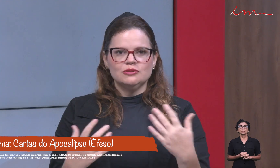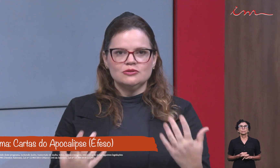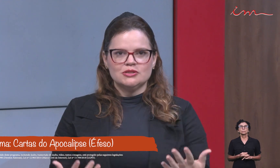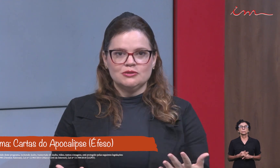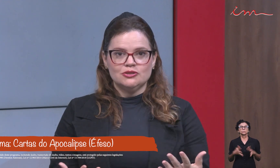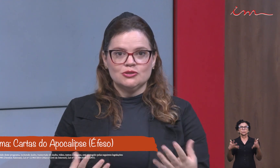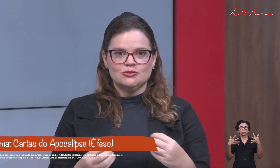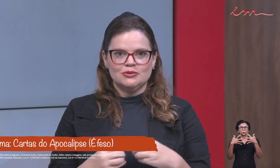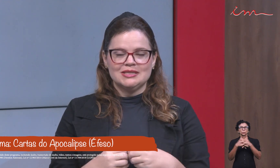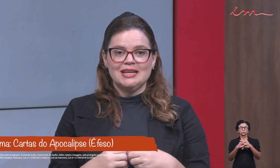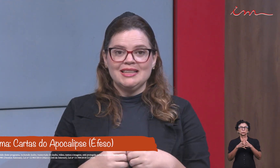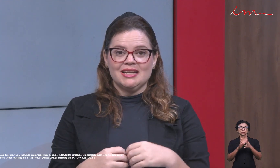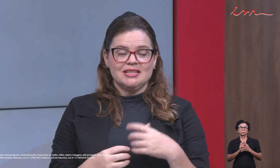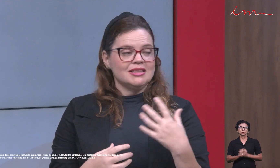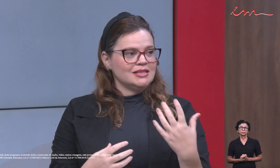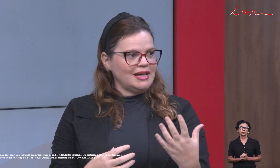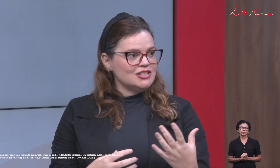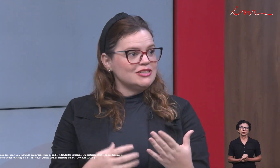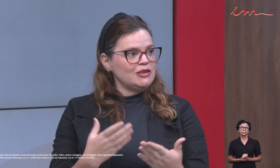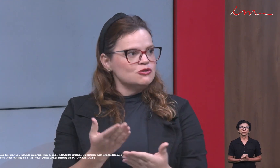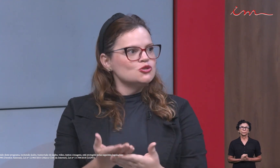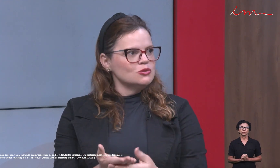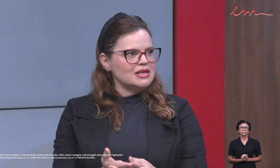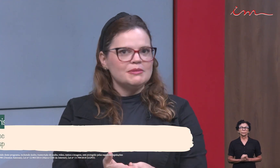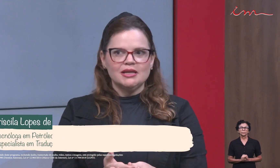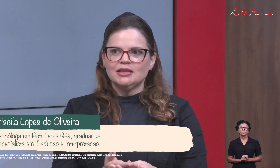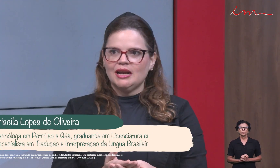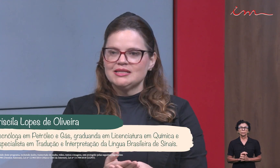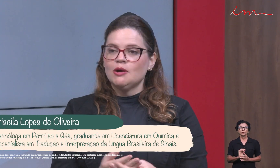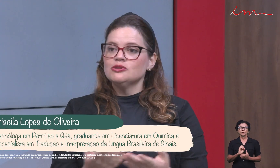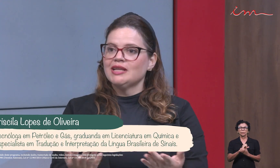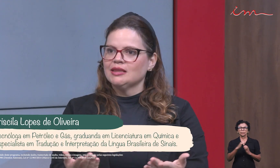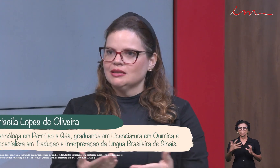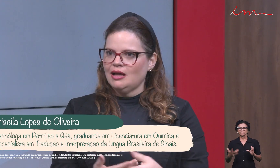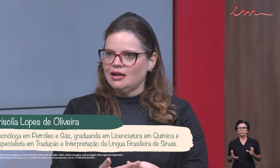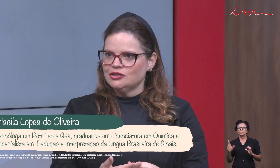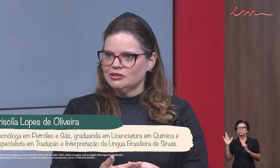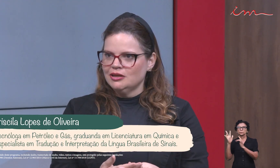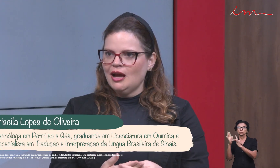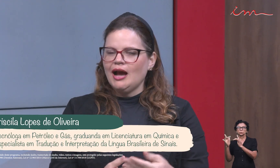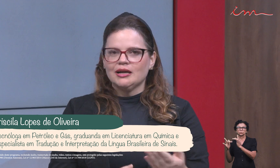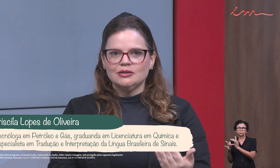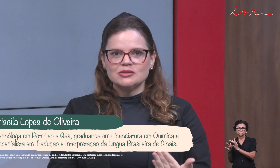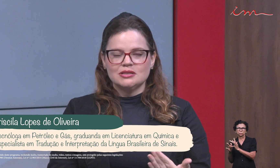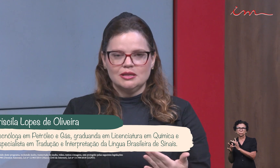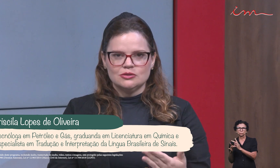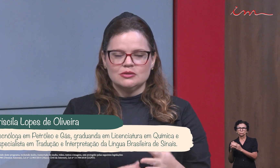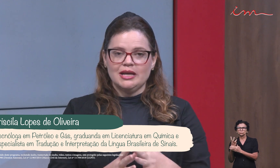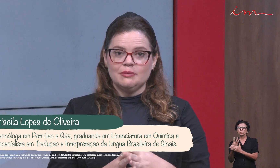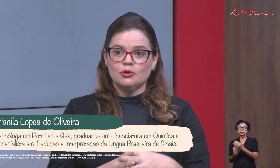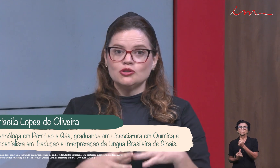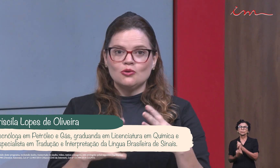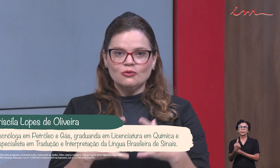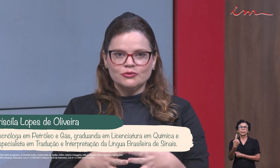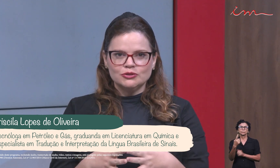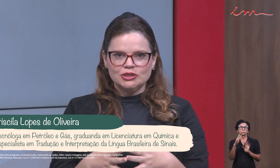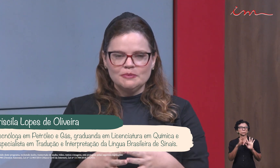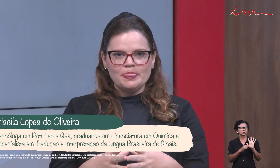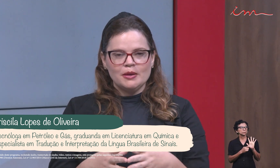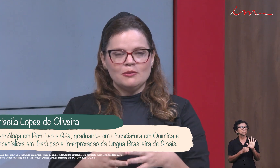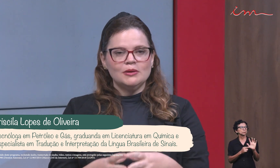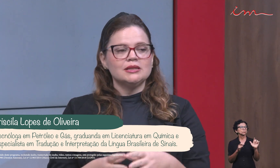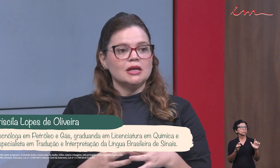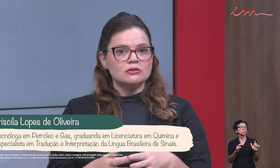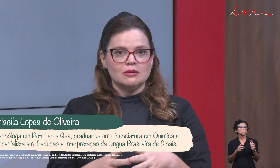os títulos do Senhor Jesus, trazer a Trindade, que tem os estudos da EBD que traz, né? Onde está a Trindade? Sim. Aqui nos textos, aí pode